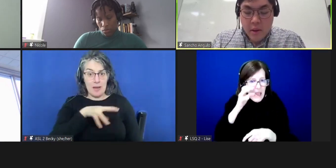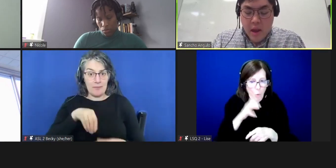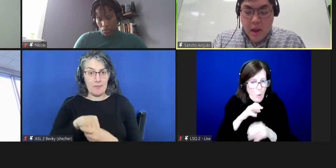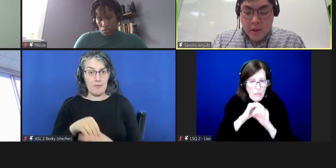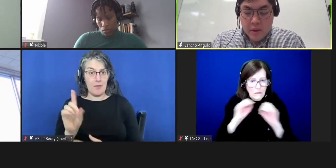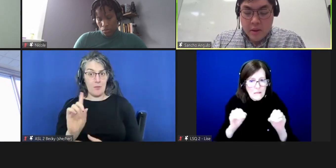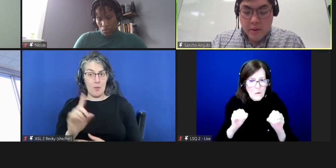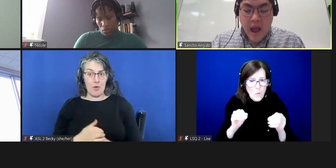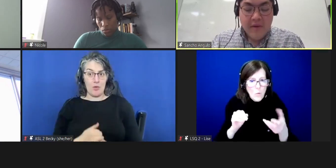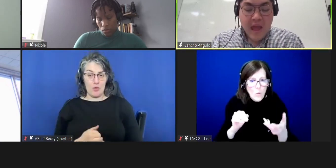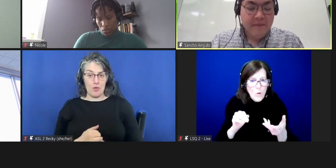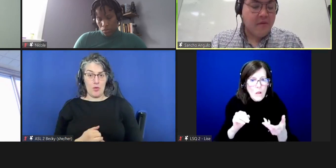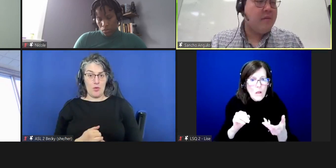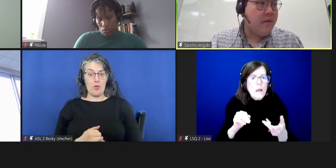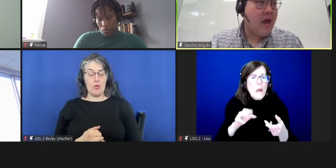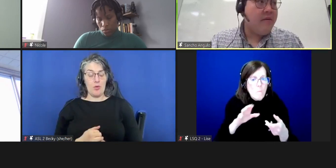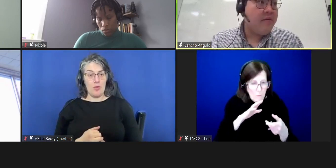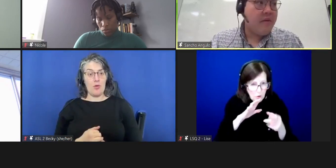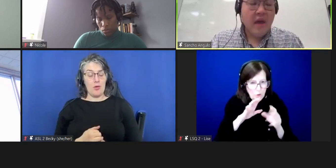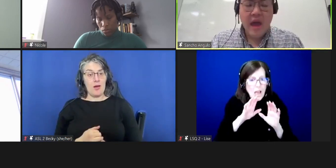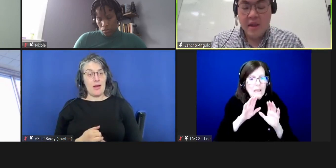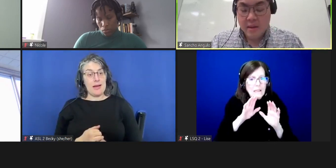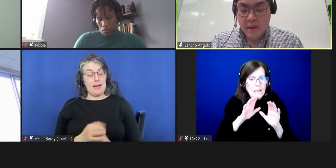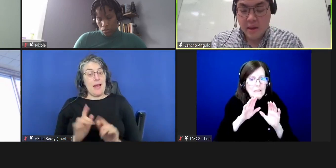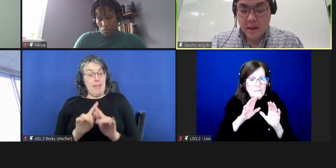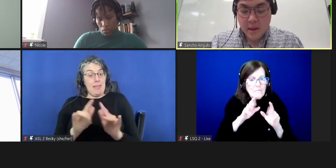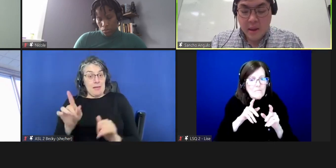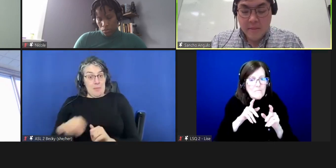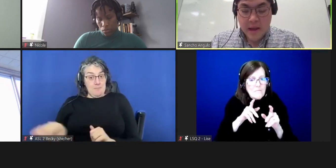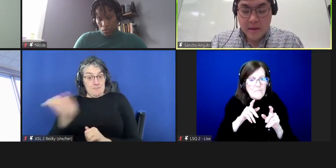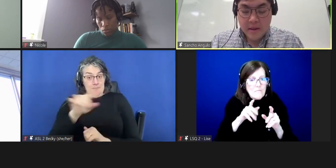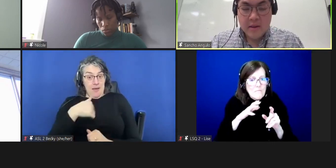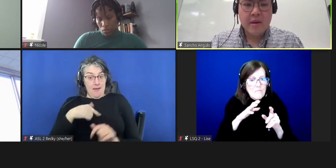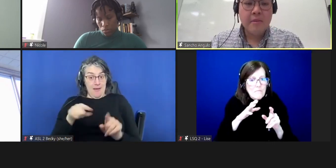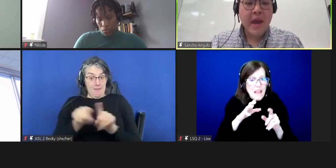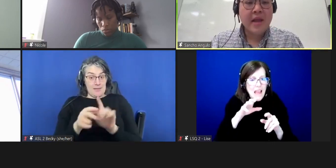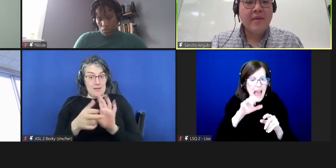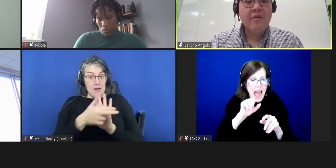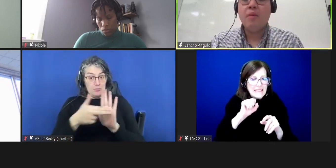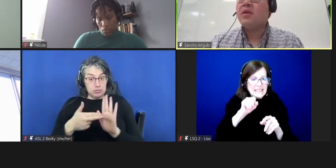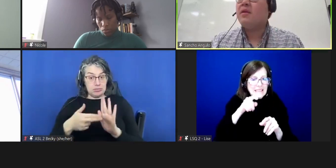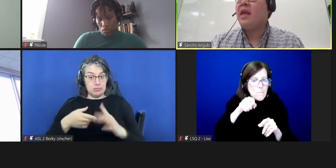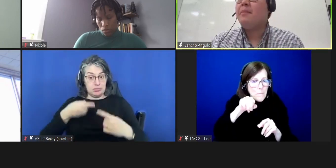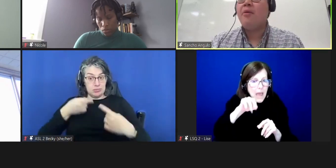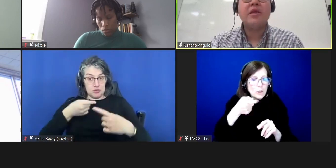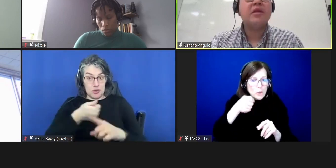raison du fait que j'avais ce syndrome. J'étais atteint du syndrome de Asperger.